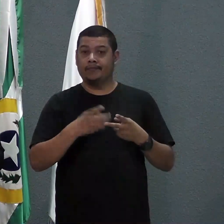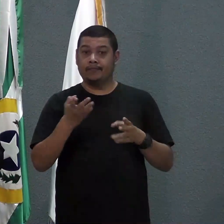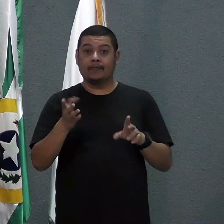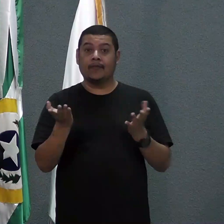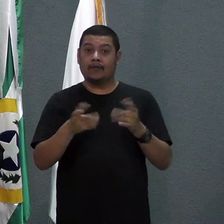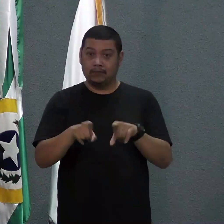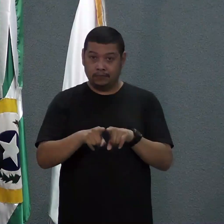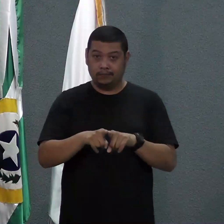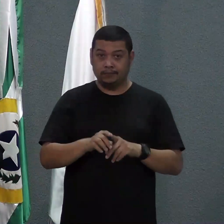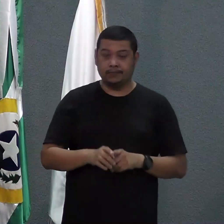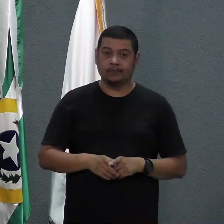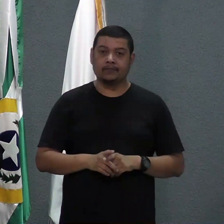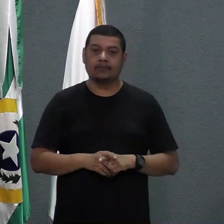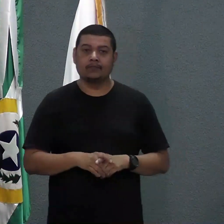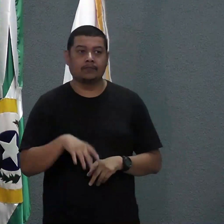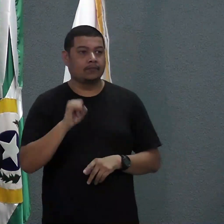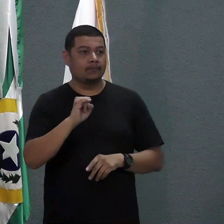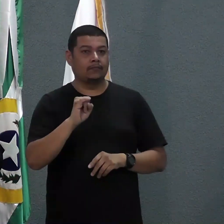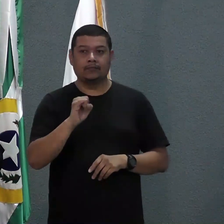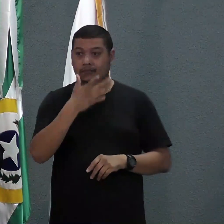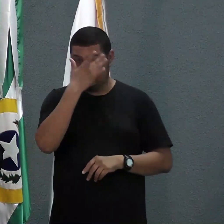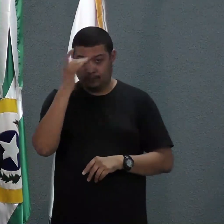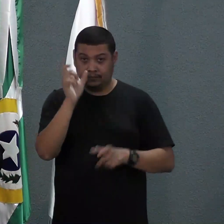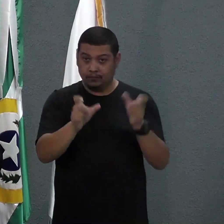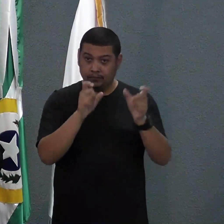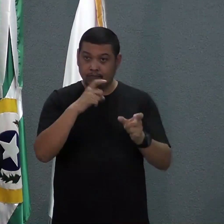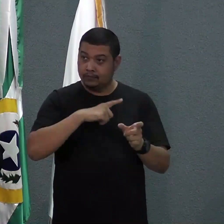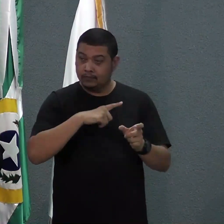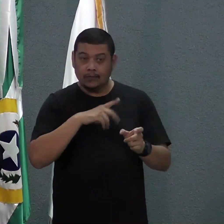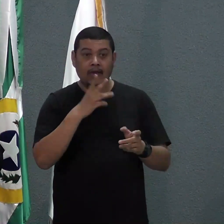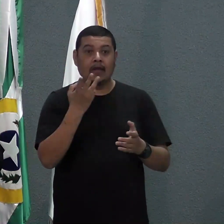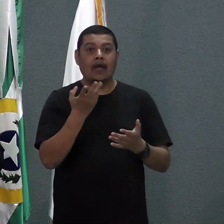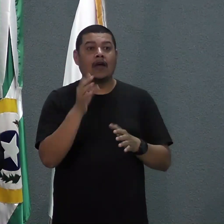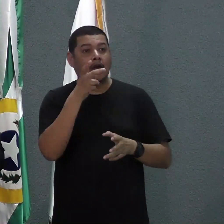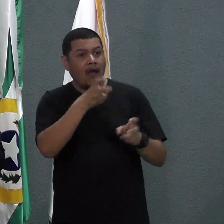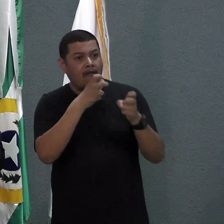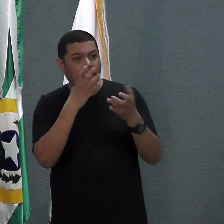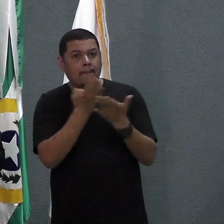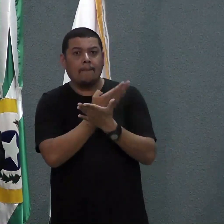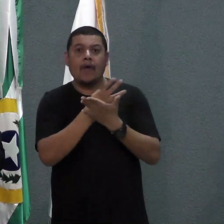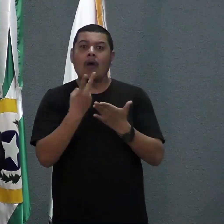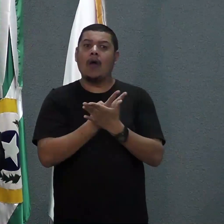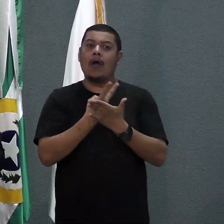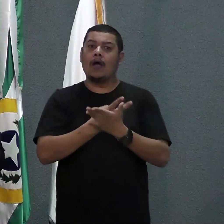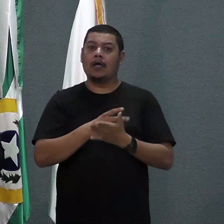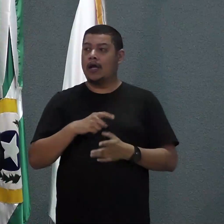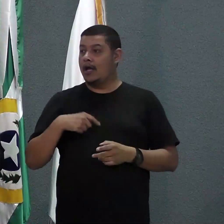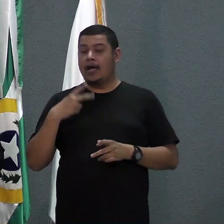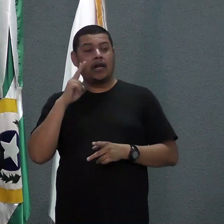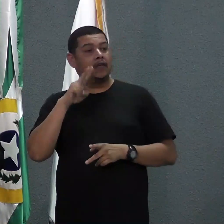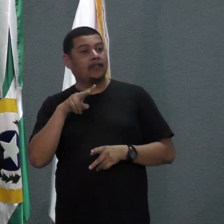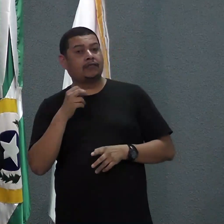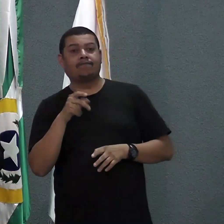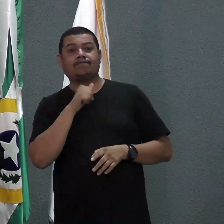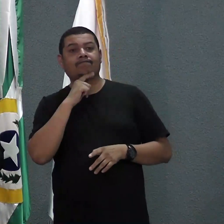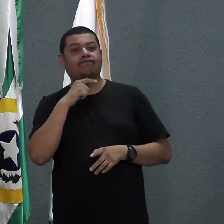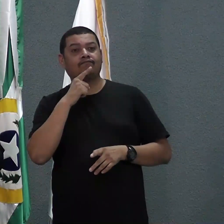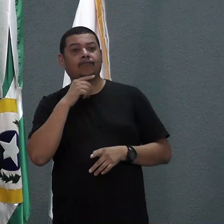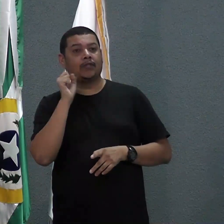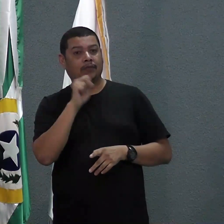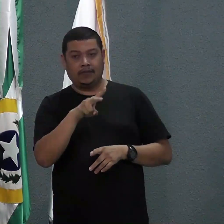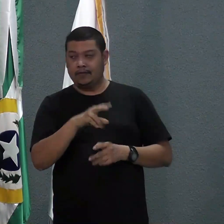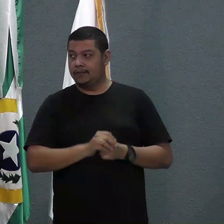também ressalvar que se alguém estiver vendo alguma irregularidade, que às vezes nós, vereadores, não consigamos enxergar